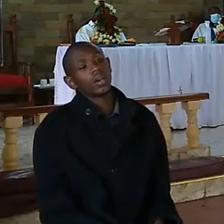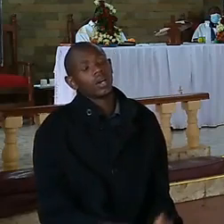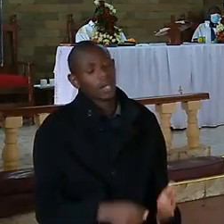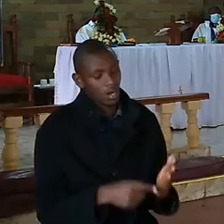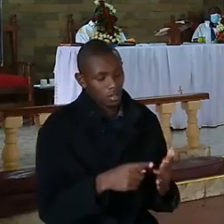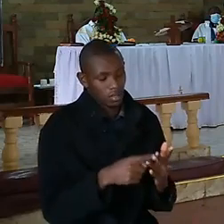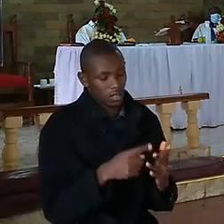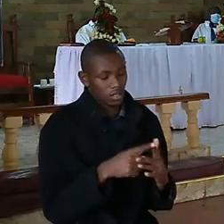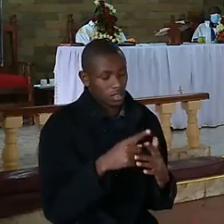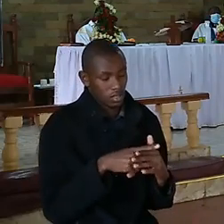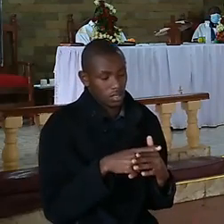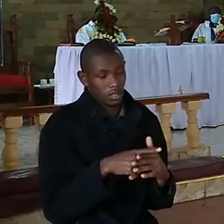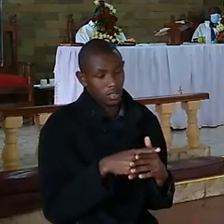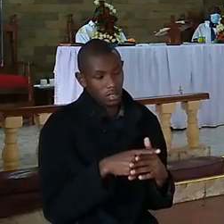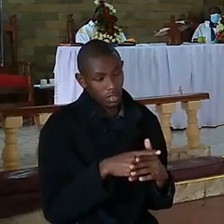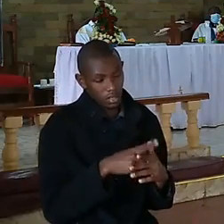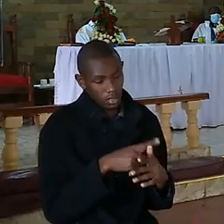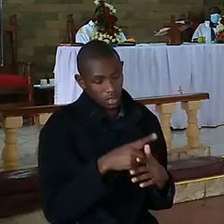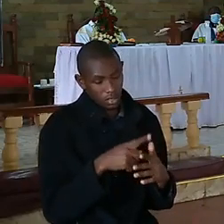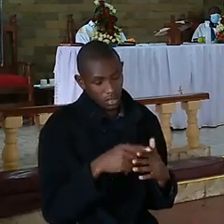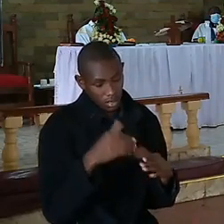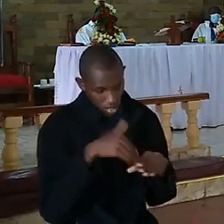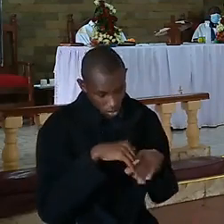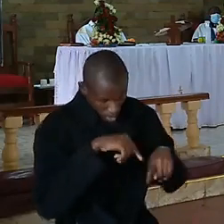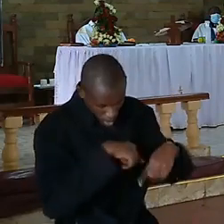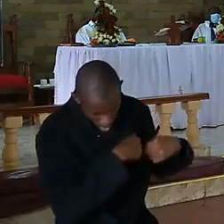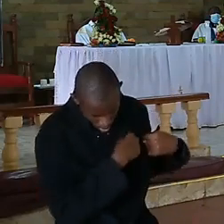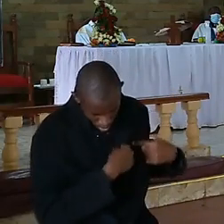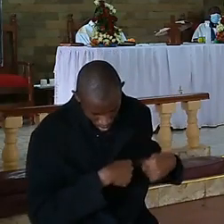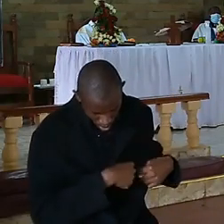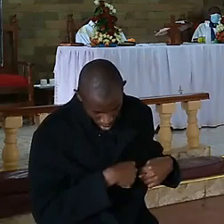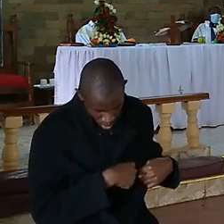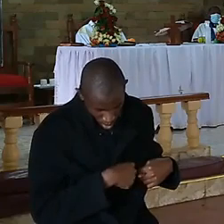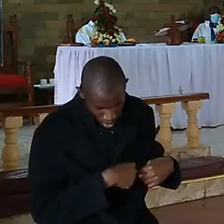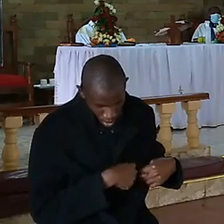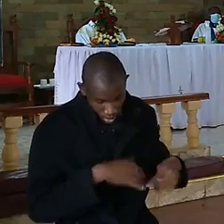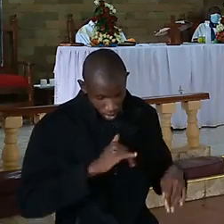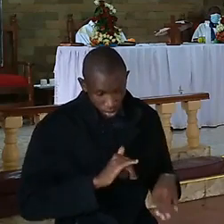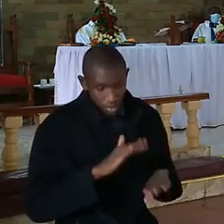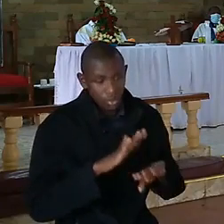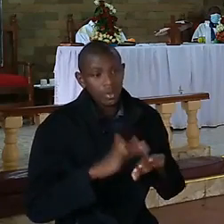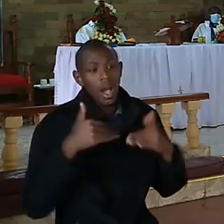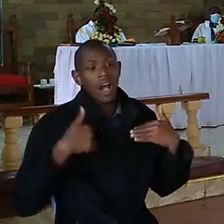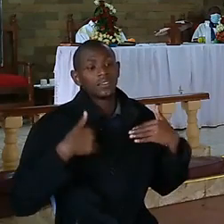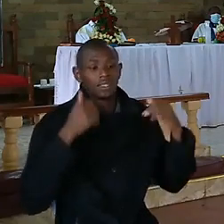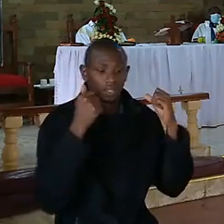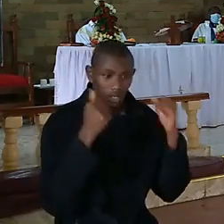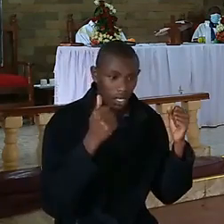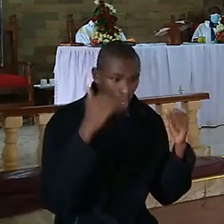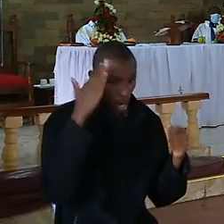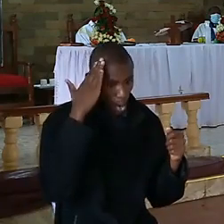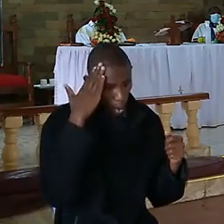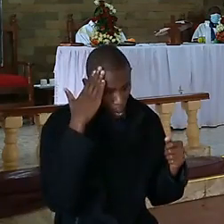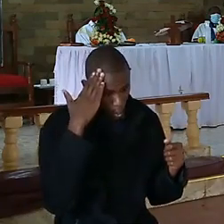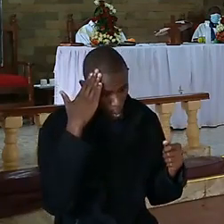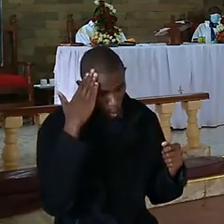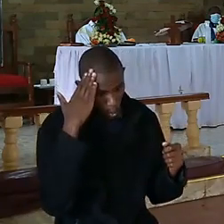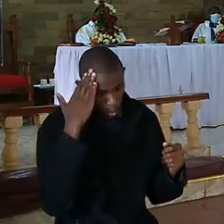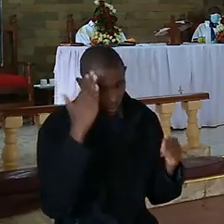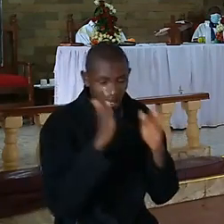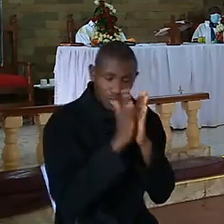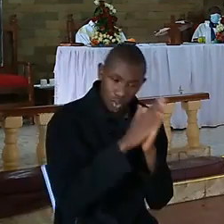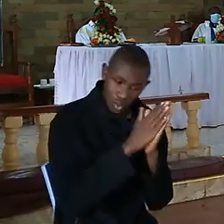maria mangi mangikorwo ngoro-ini na meciria-ini maitu ni wega tugie na hinya tukimenyaga kuna toguo turona rugano